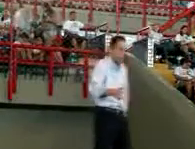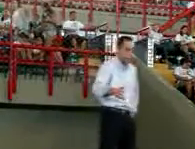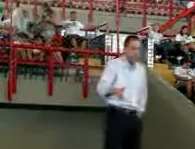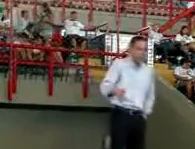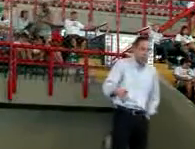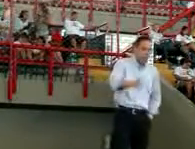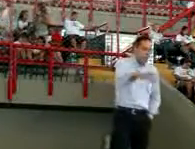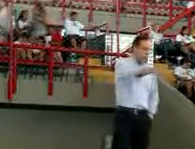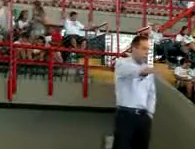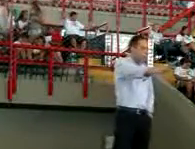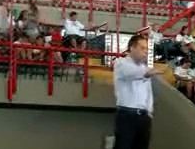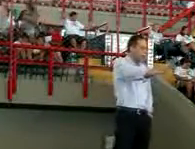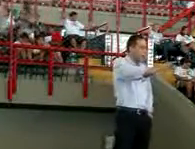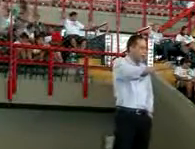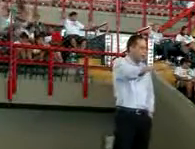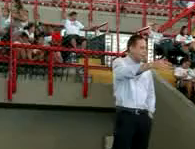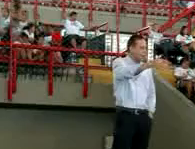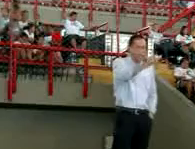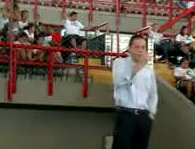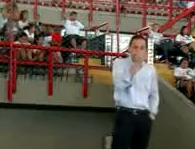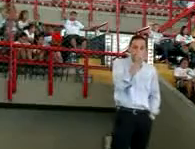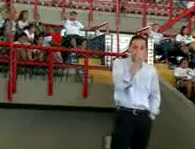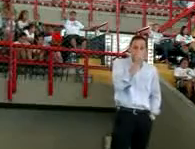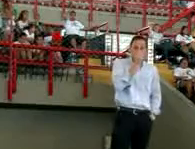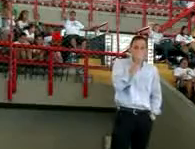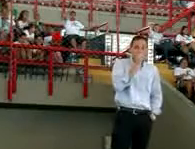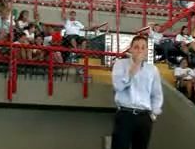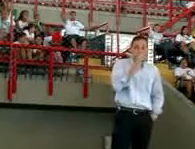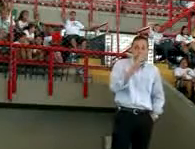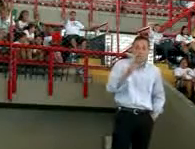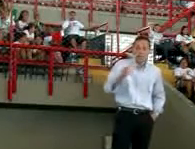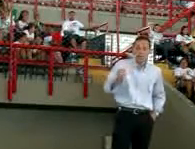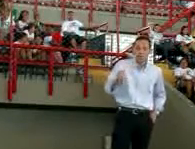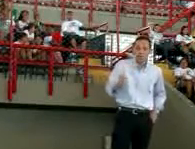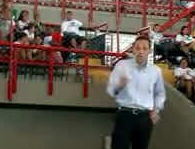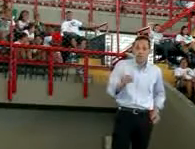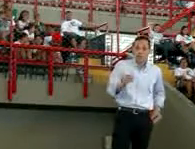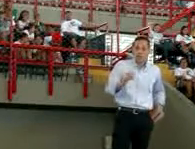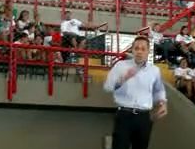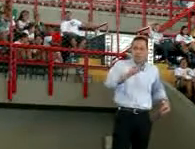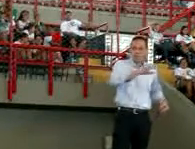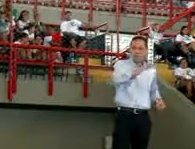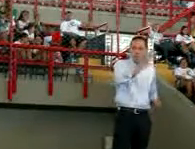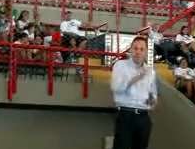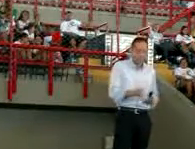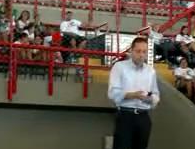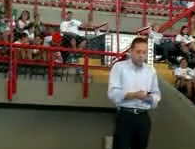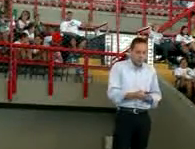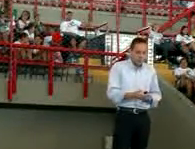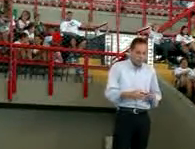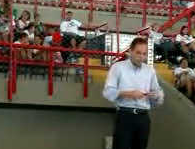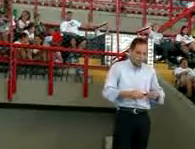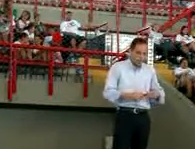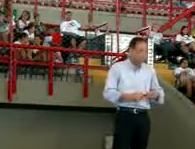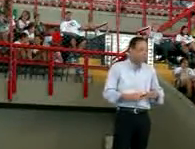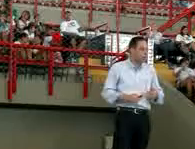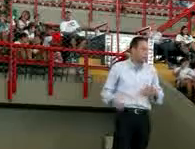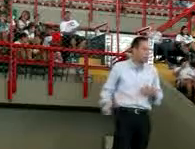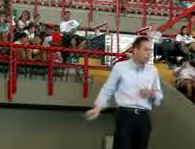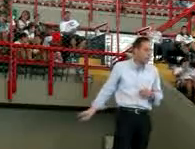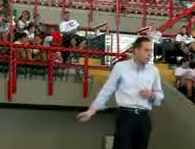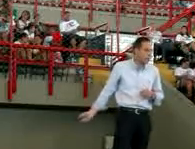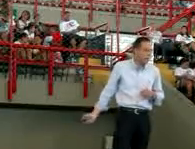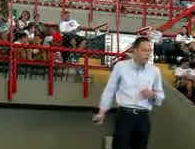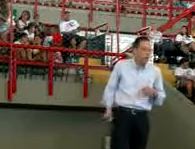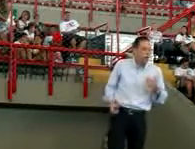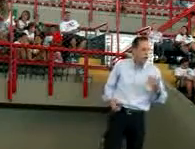revoltas, né? A próxima questão a gente fala sobre as revoltas em si. Mas nessa questão ele está pedindo apenas sobre o período, que é exatamente o que a